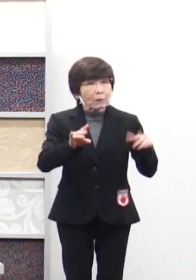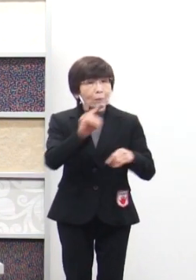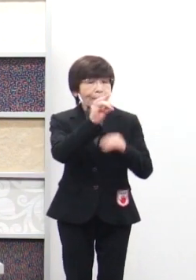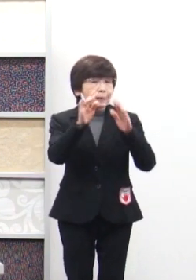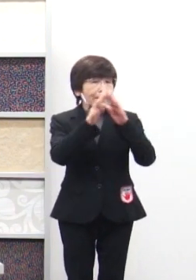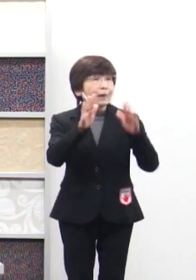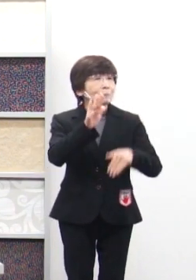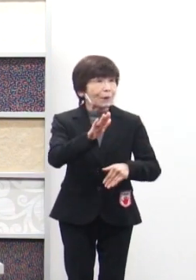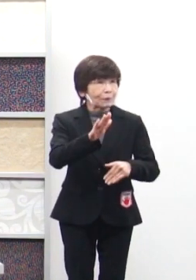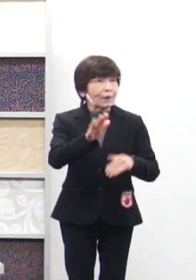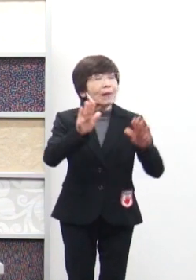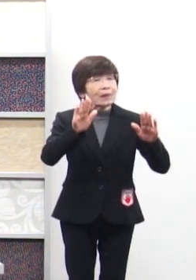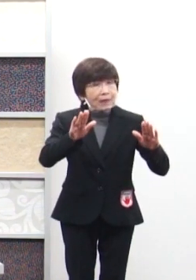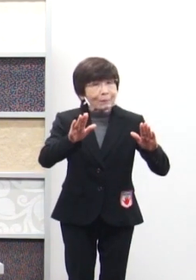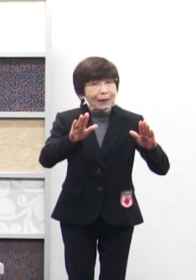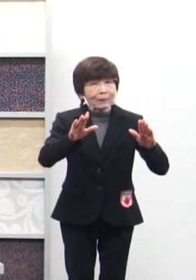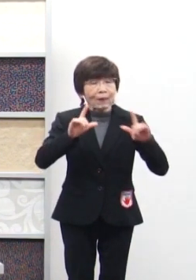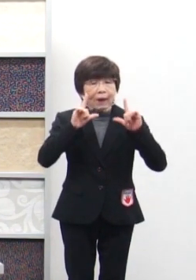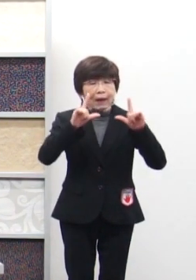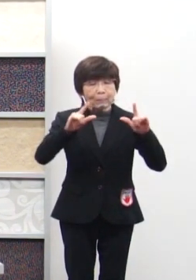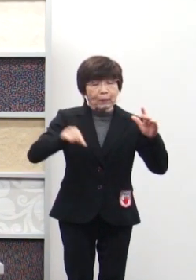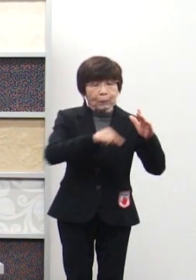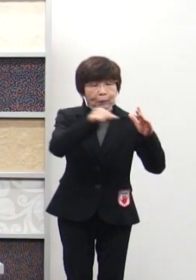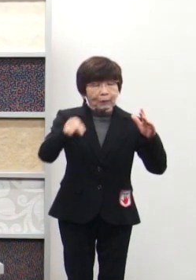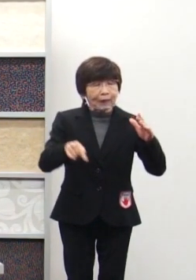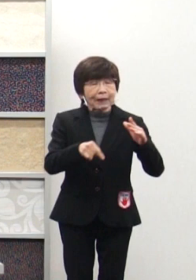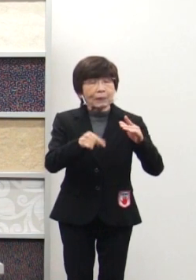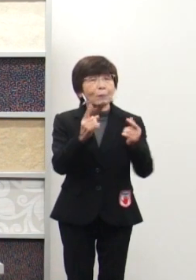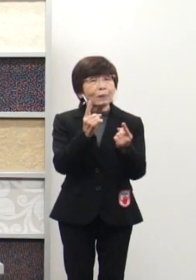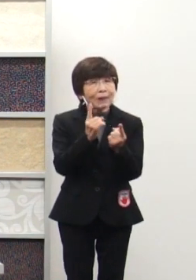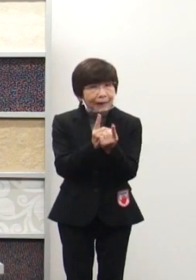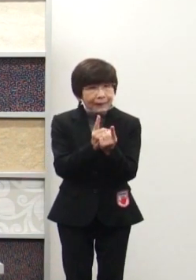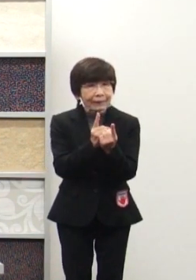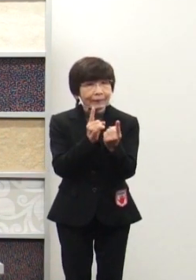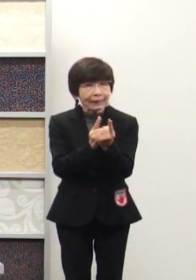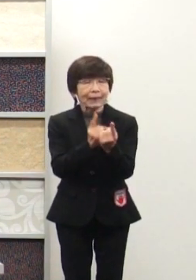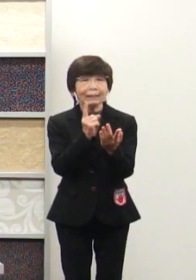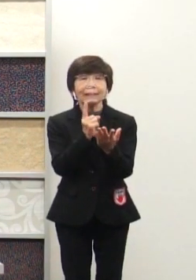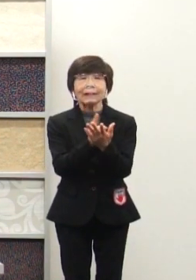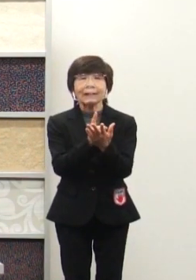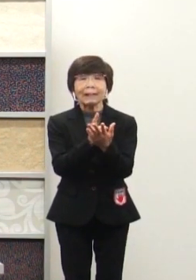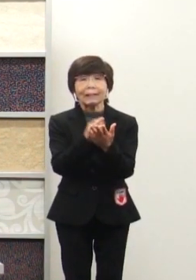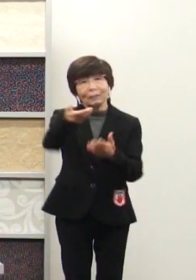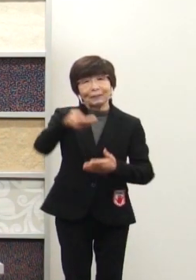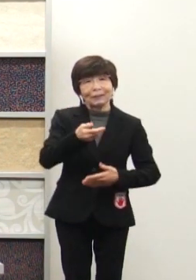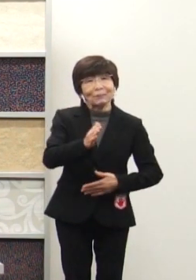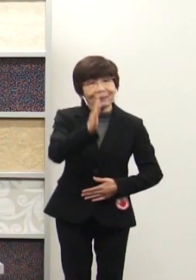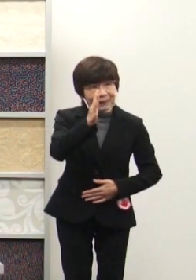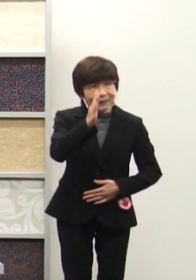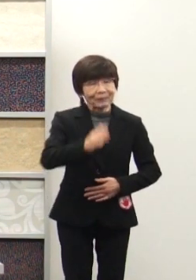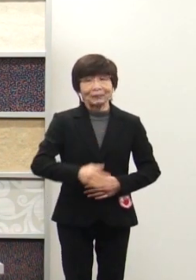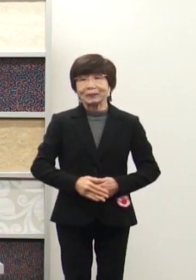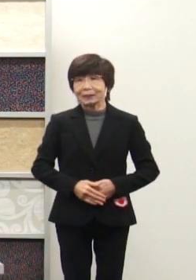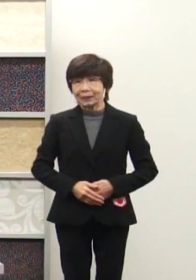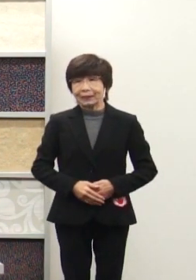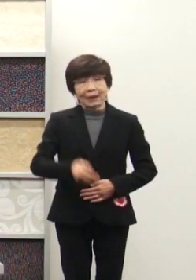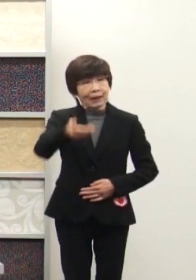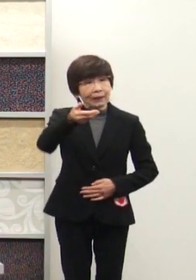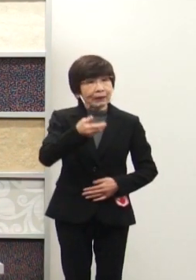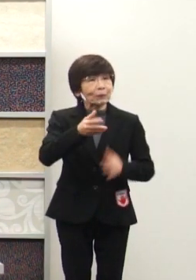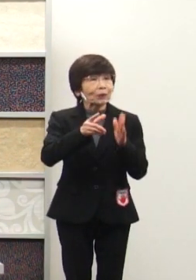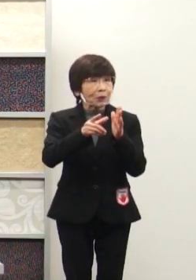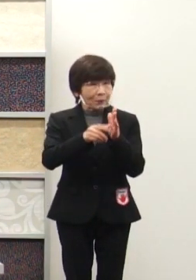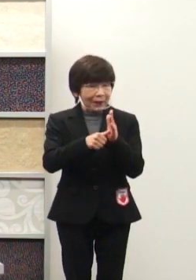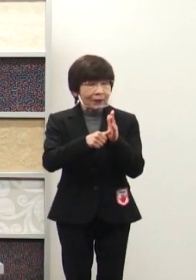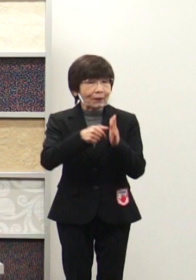ので発表事項に関するものに限らせていただきますのでご了承願います。では質問がある記者の方は挙手の上、はじめ